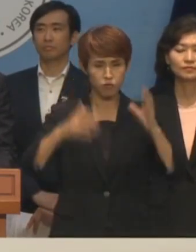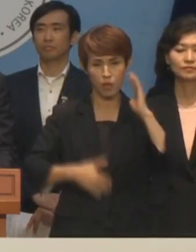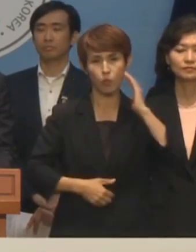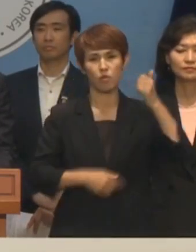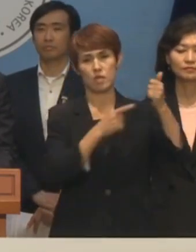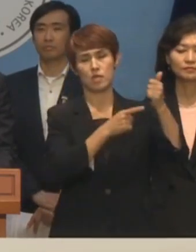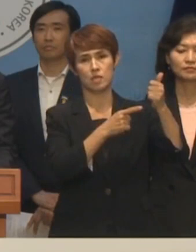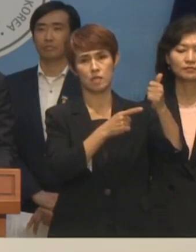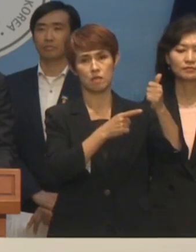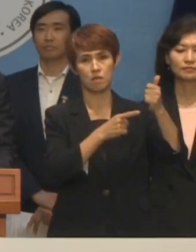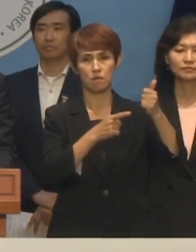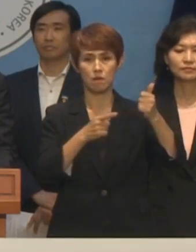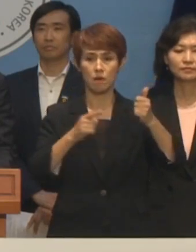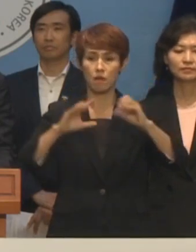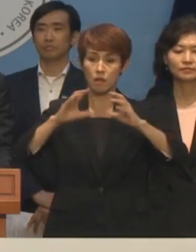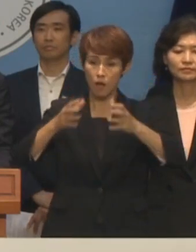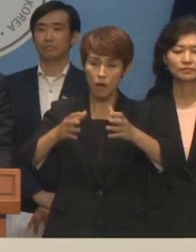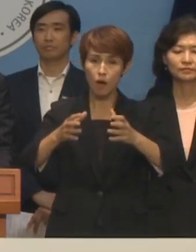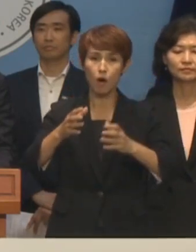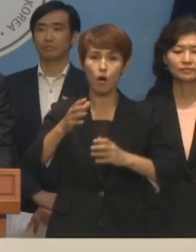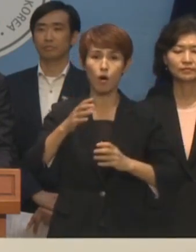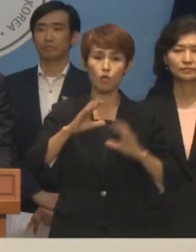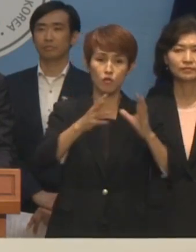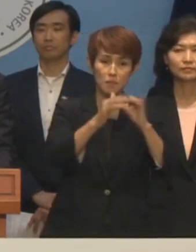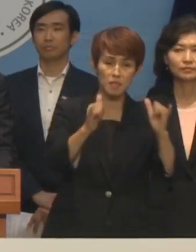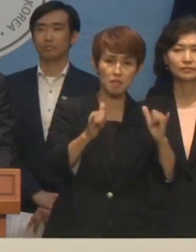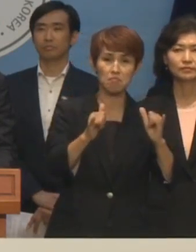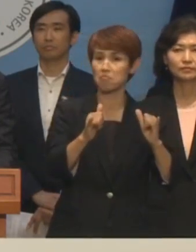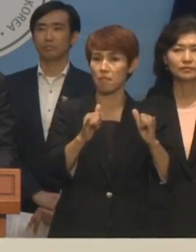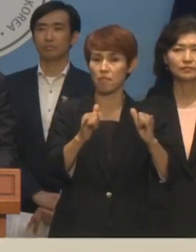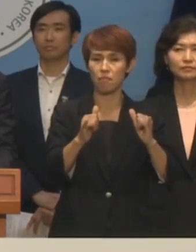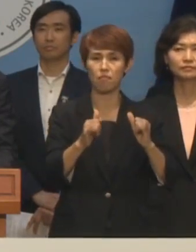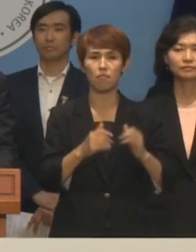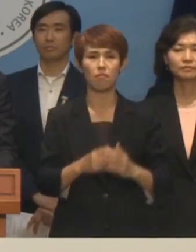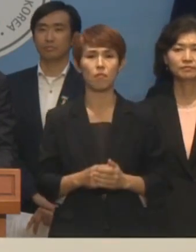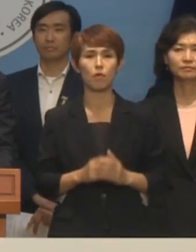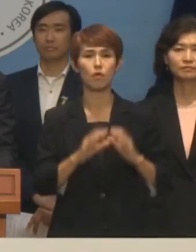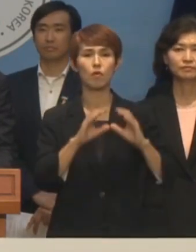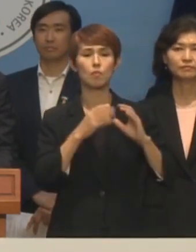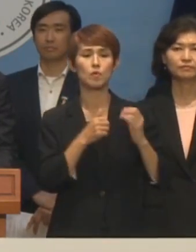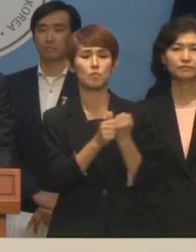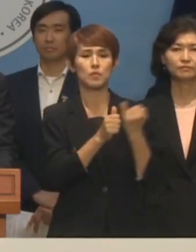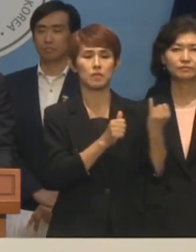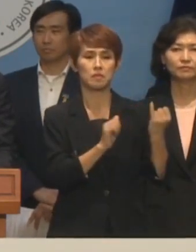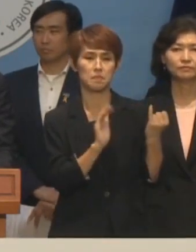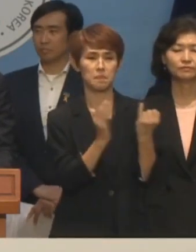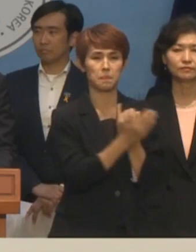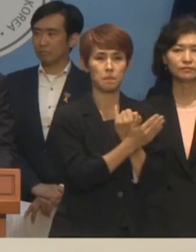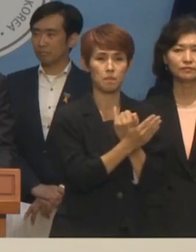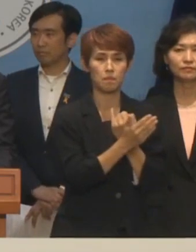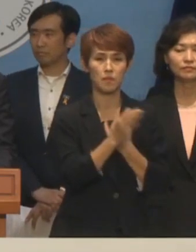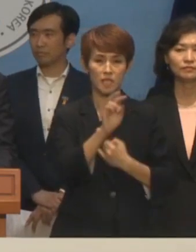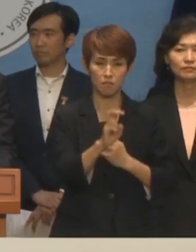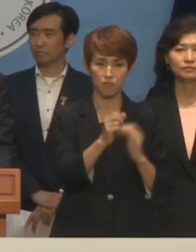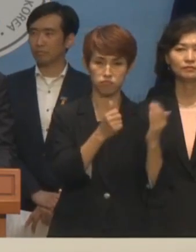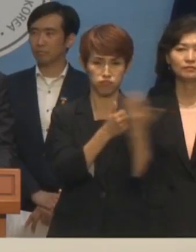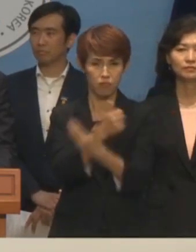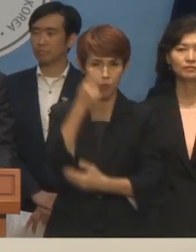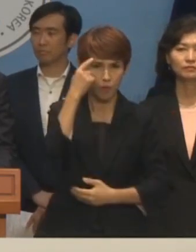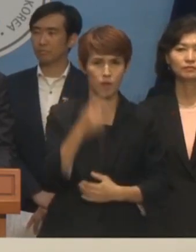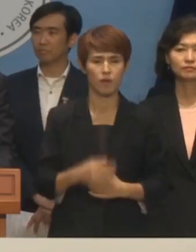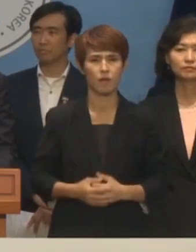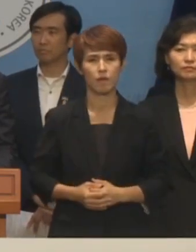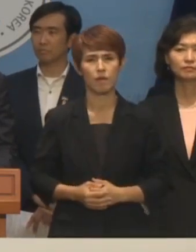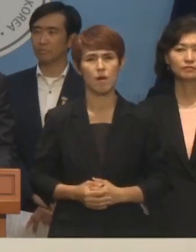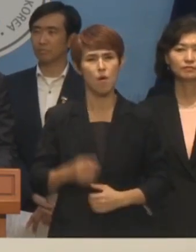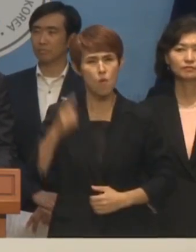대통령이 나라와 국민보다 본인과 부인 그리고 이해관계가 얽힌 그들이 더 소중한 것입니까?